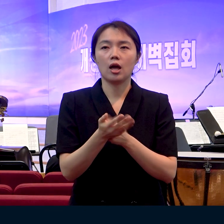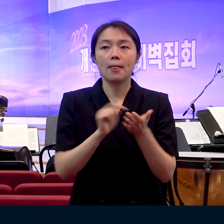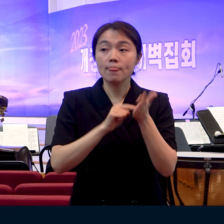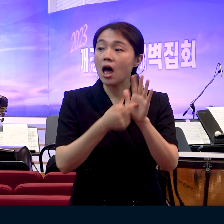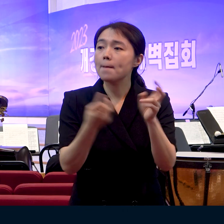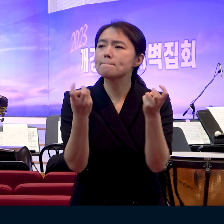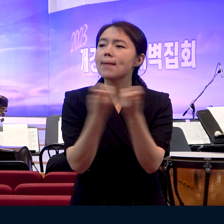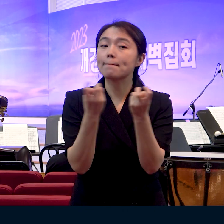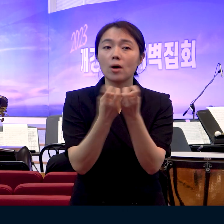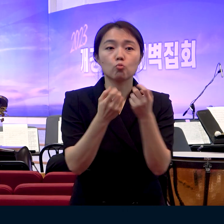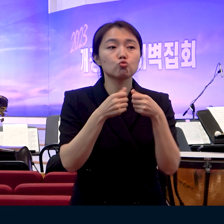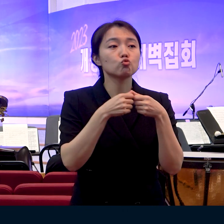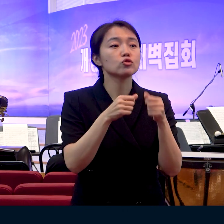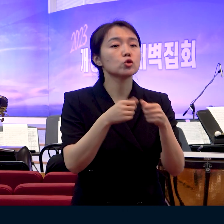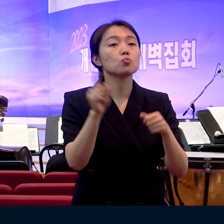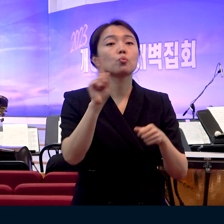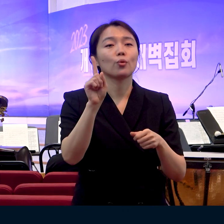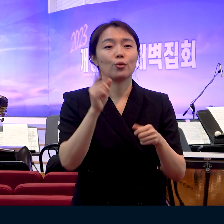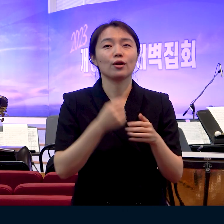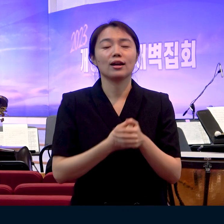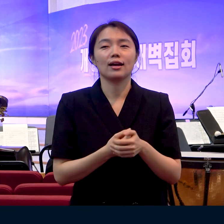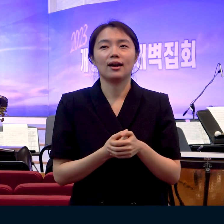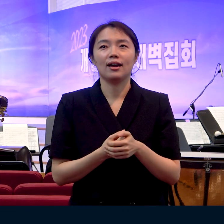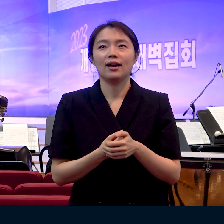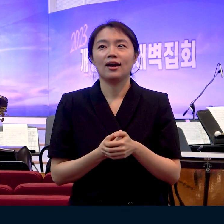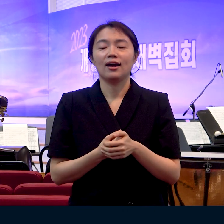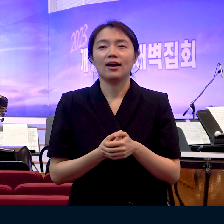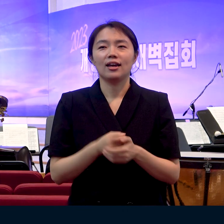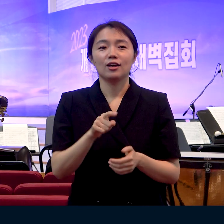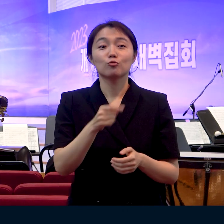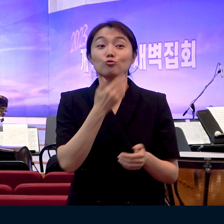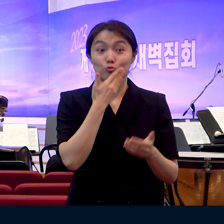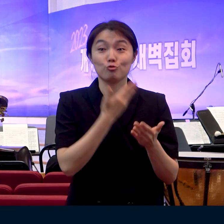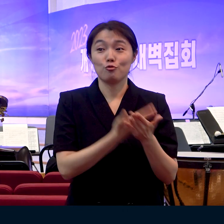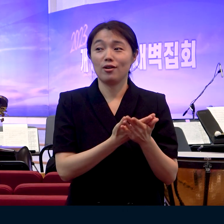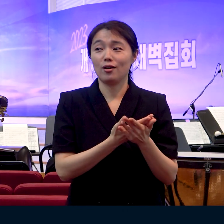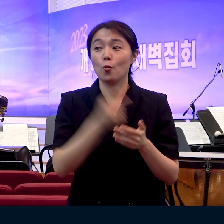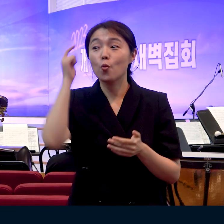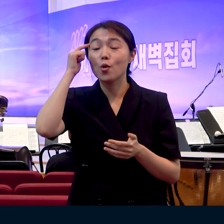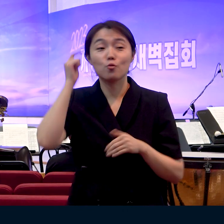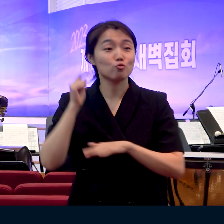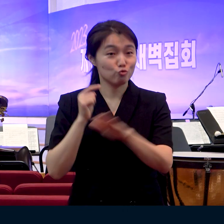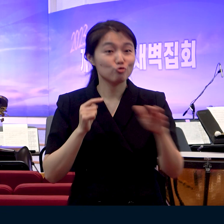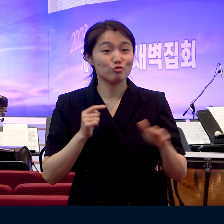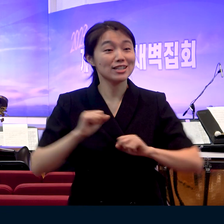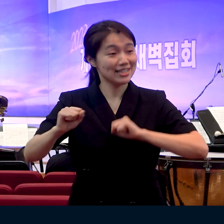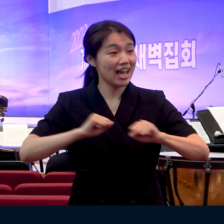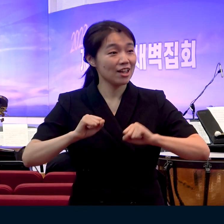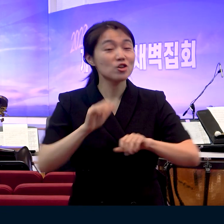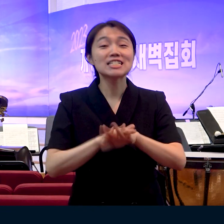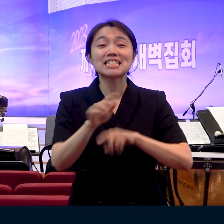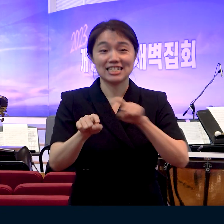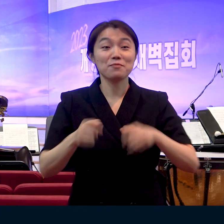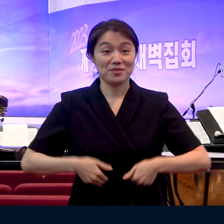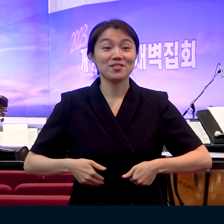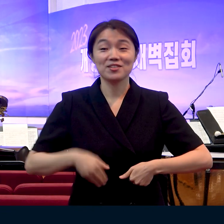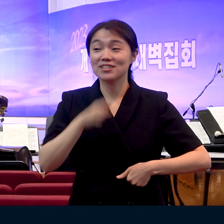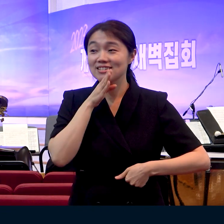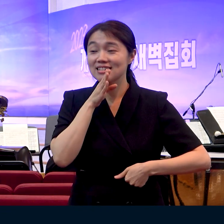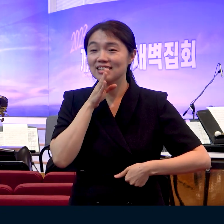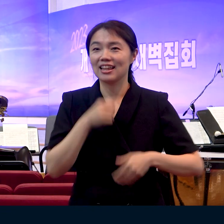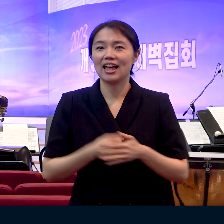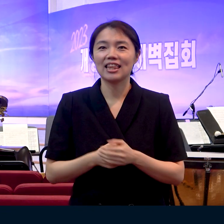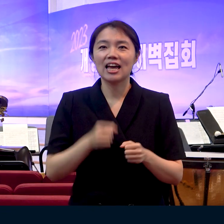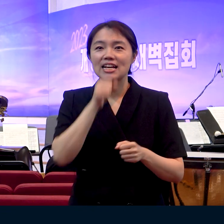있게 될까? 이게 또 중요합니다. 왜냐하면요, 바로 우리한테 있어야 할 일이니까. 우리한테 있어야 될 중요한 일이니까